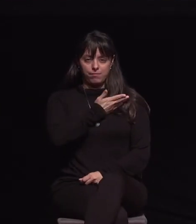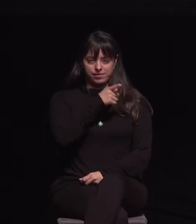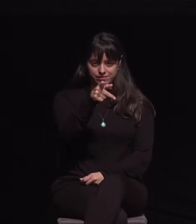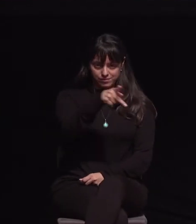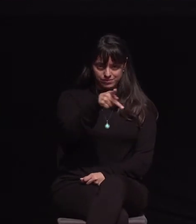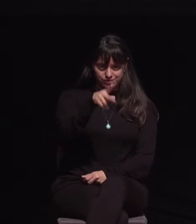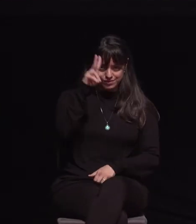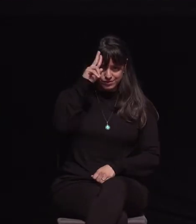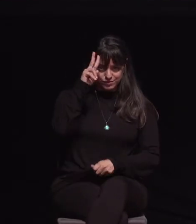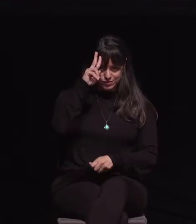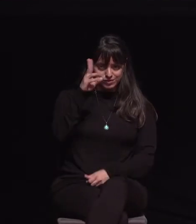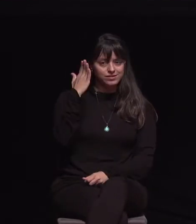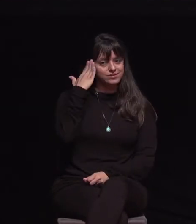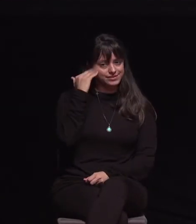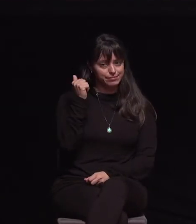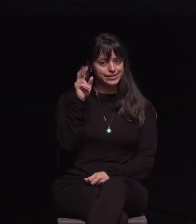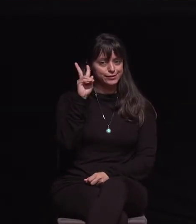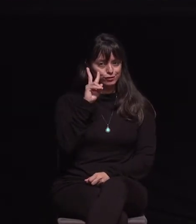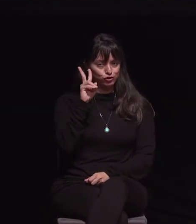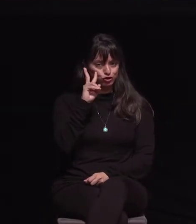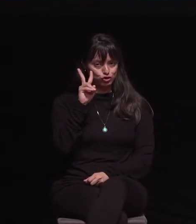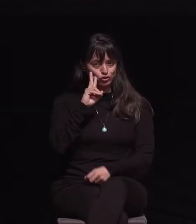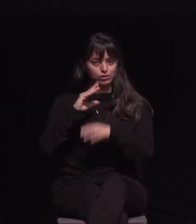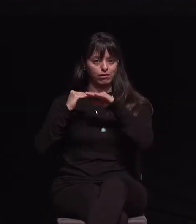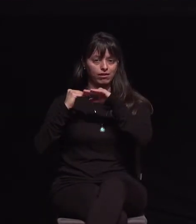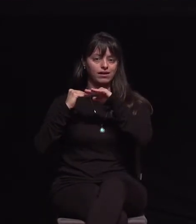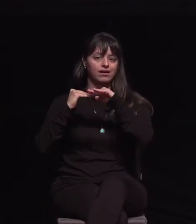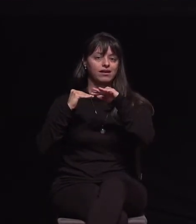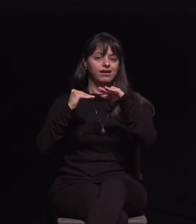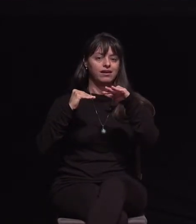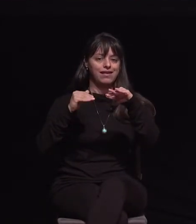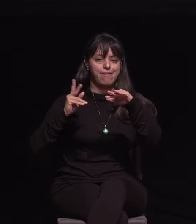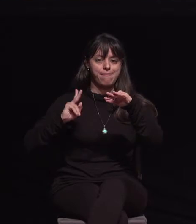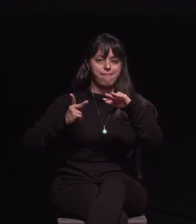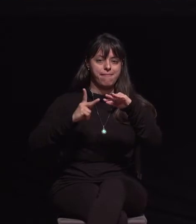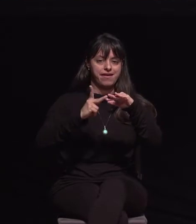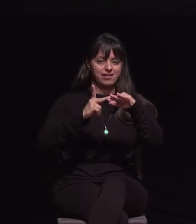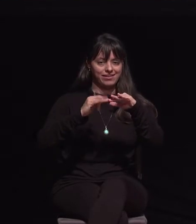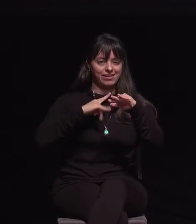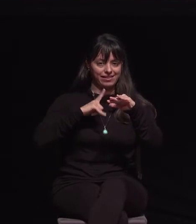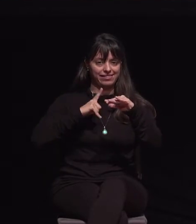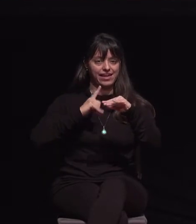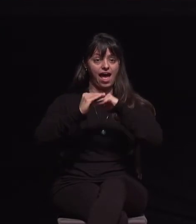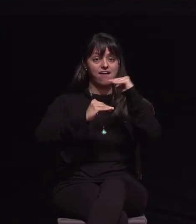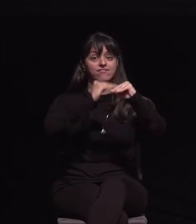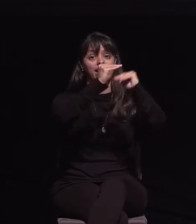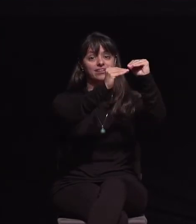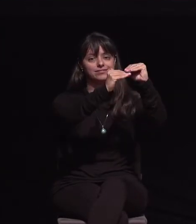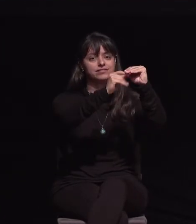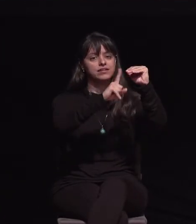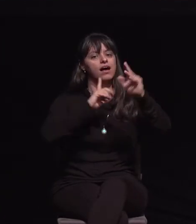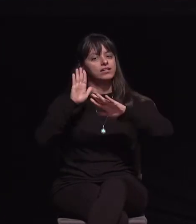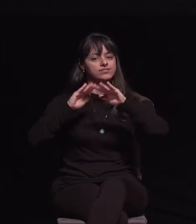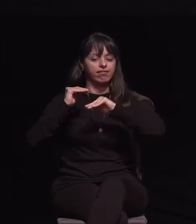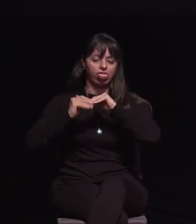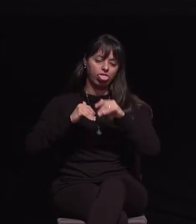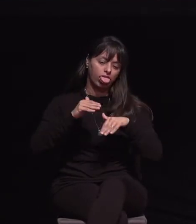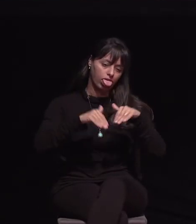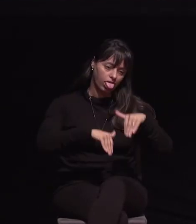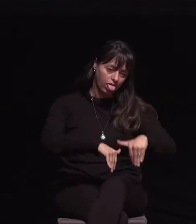de história, você sabe que a história não é linear, né? A gente não vai só no avanço, a gente vai nos recursos também,